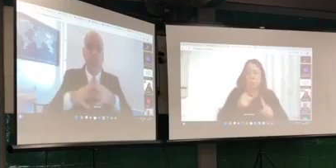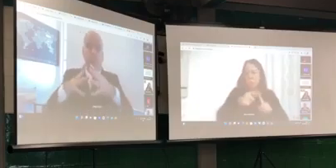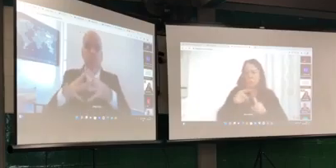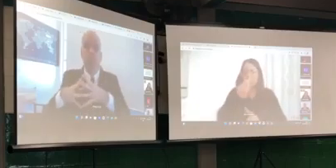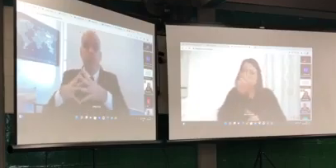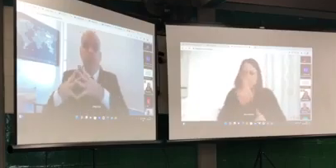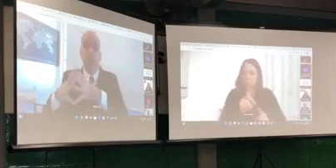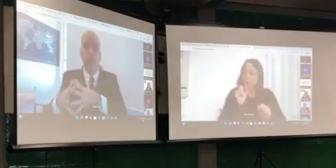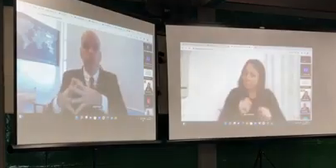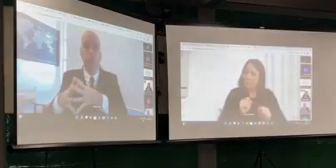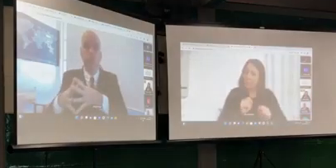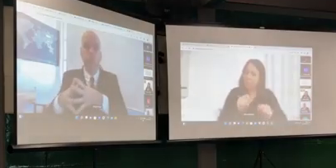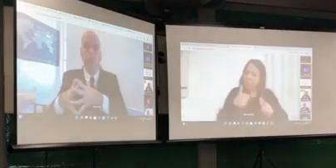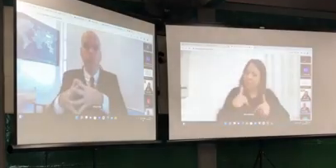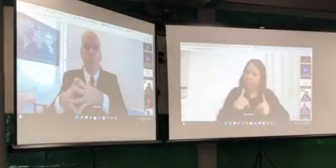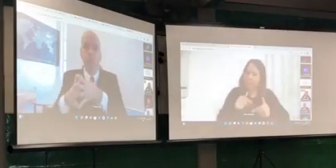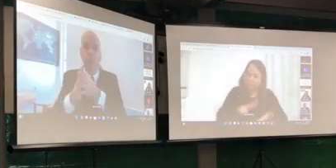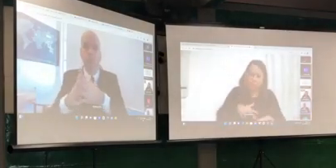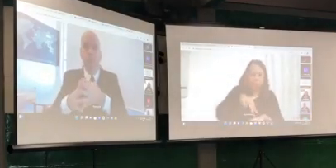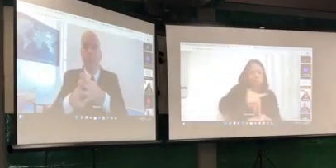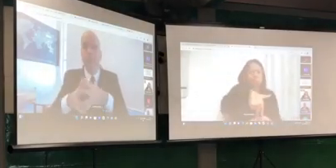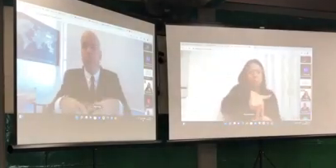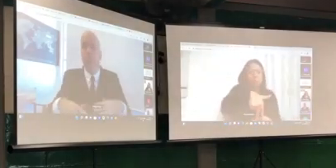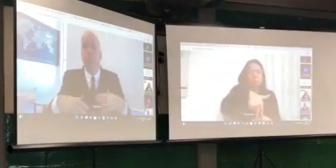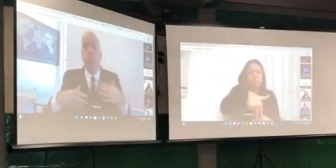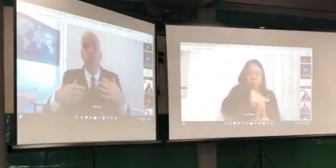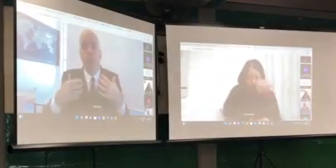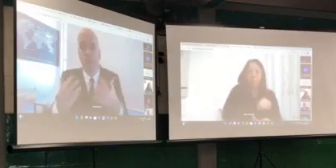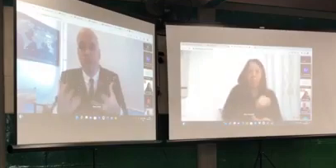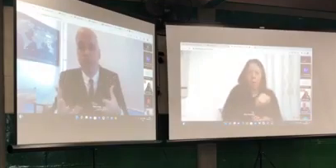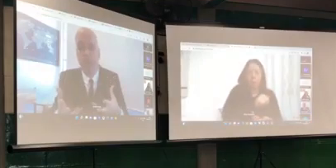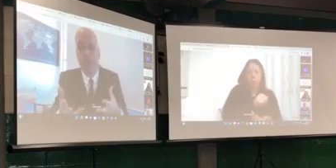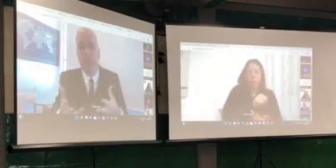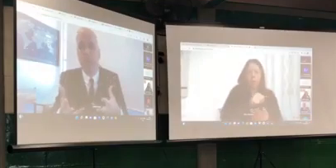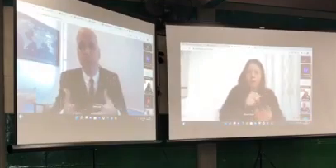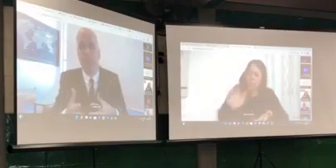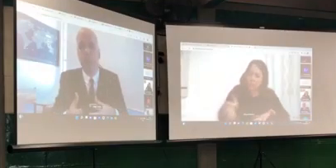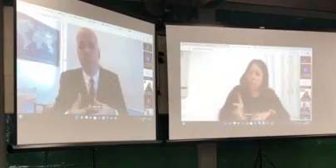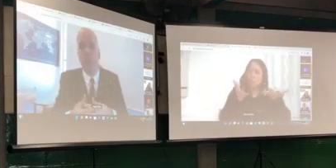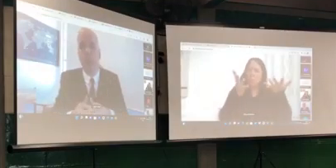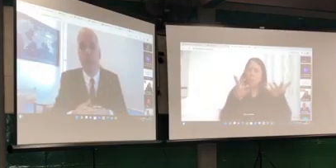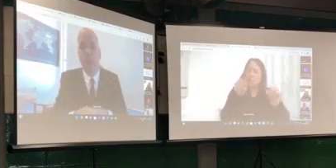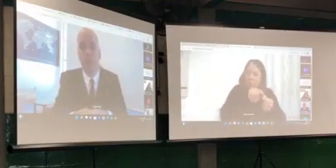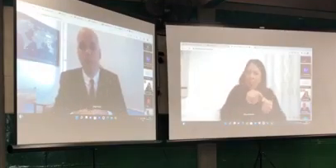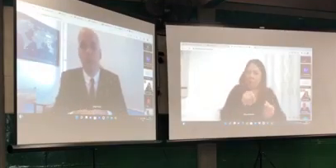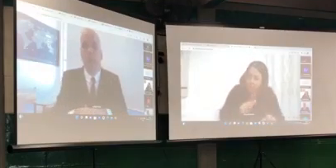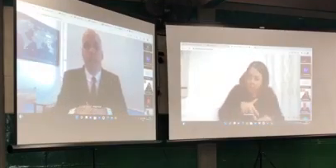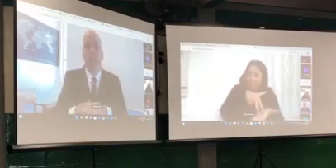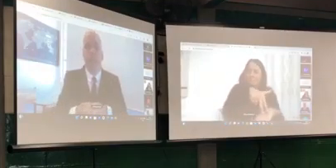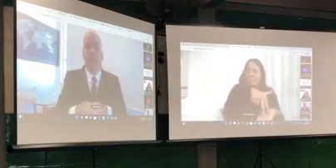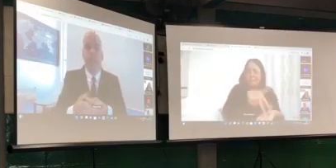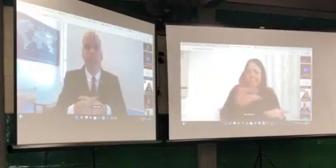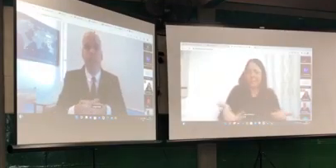elas possam exercer o seu trabalho, né, para que elas possam ser incentivadas a isso. Né? Então,